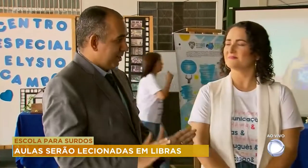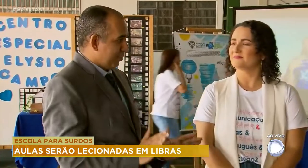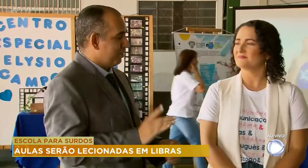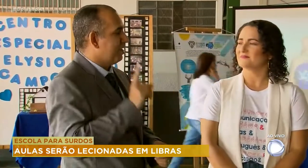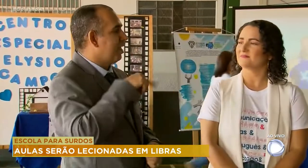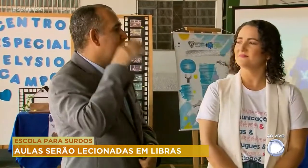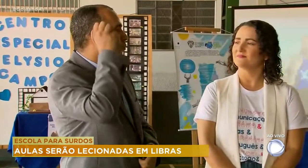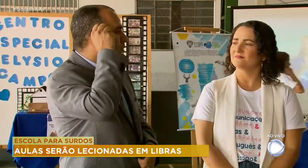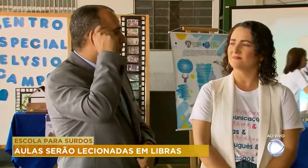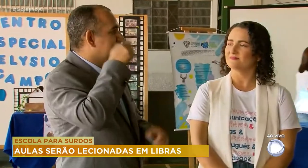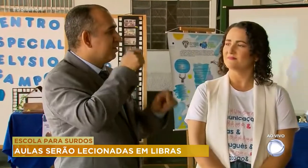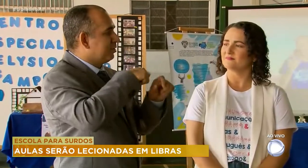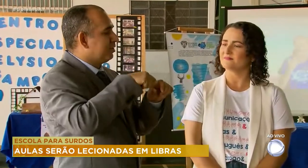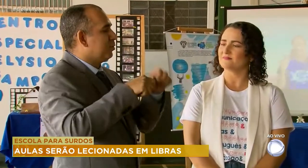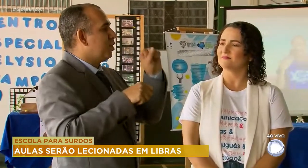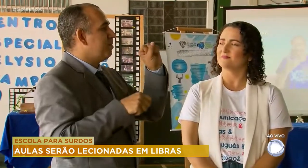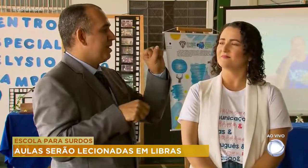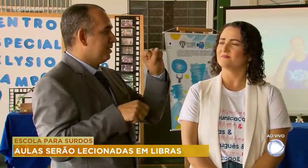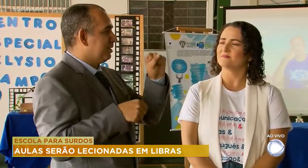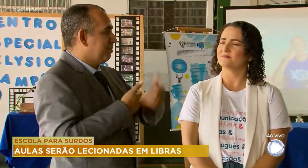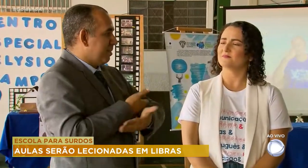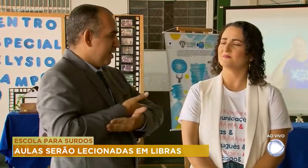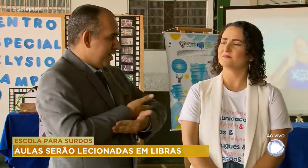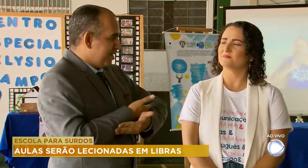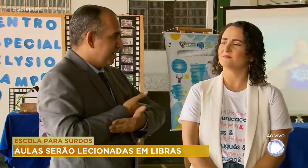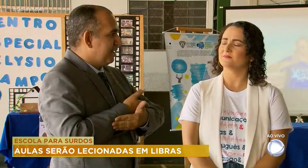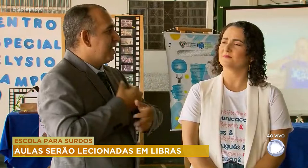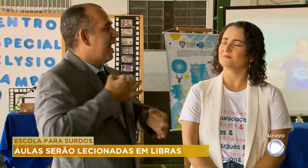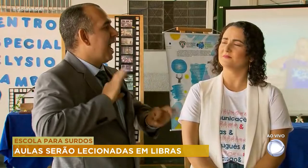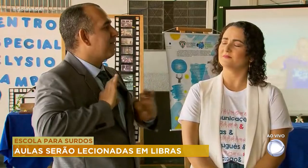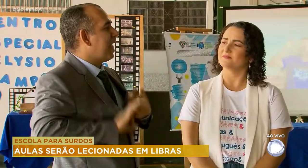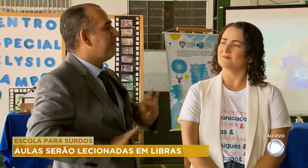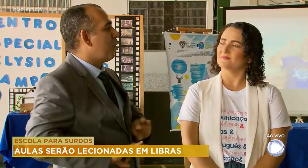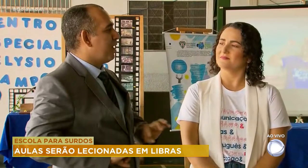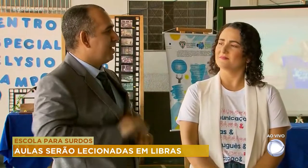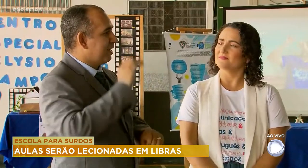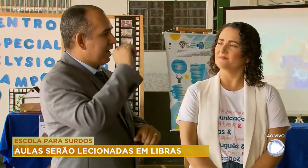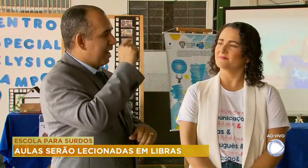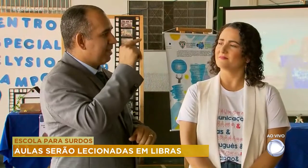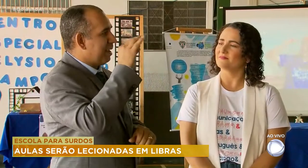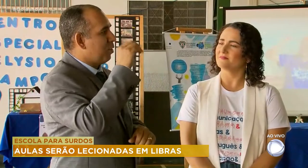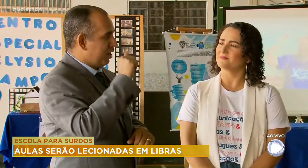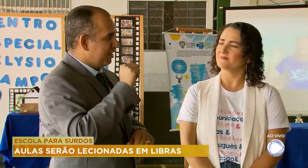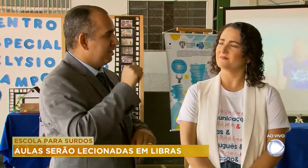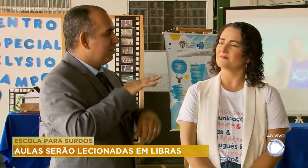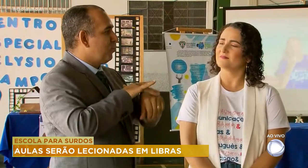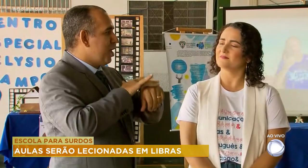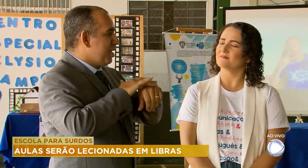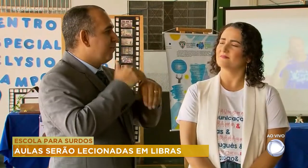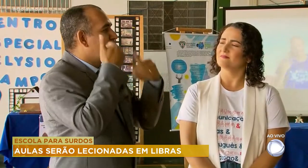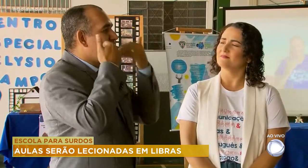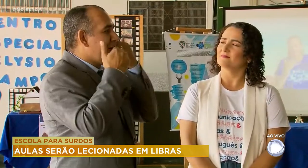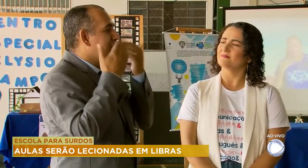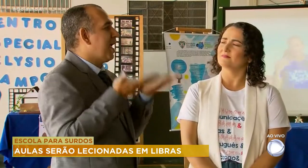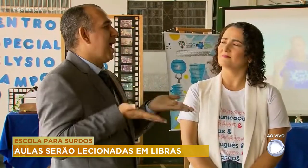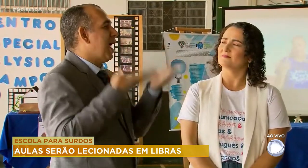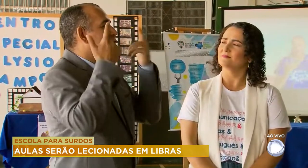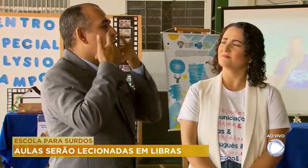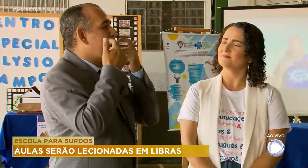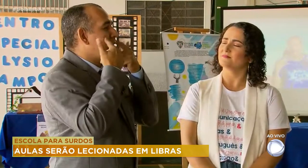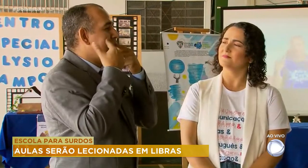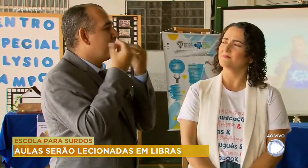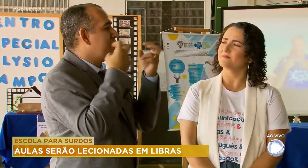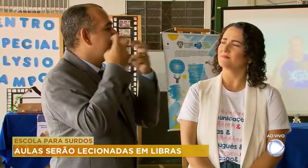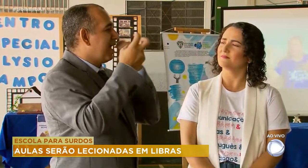Então, eu nasci ao 20 e aproximadamente quando eu tinha 8 meses de idade, eu tive catapora, né,